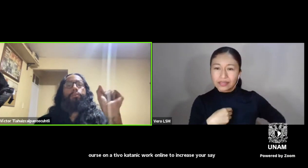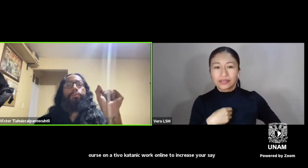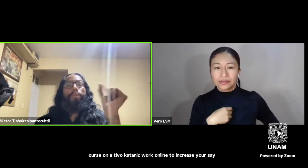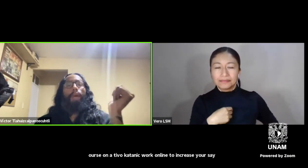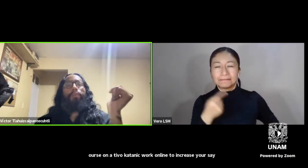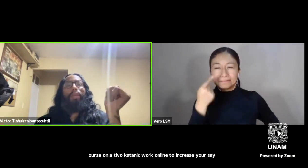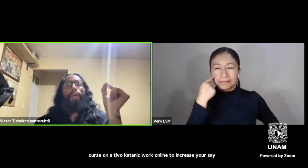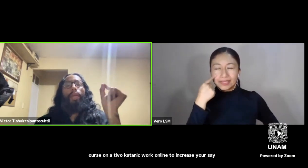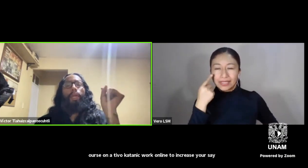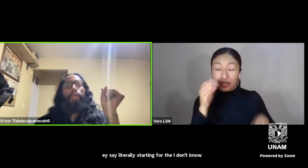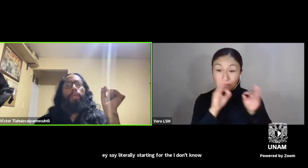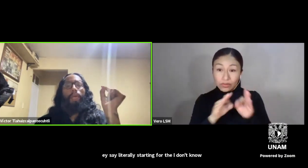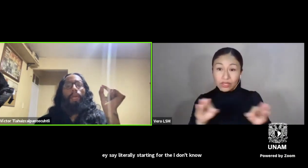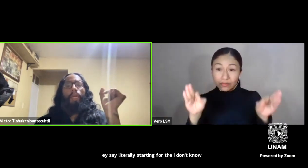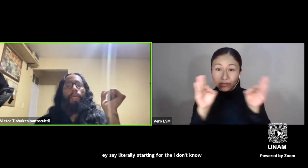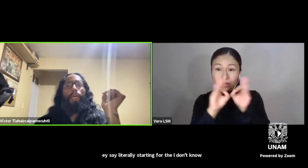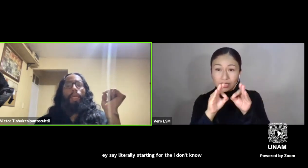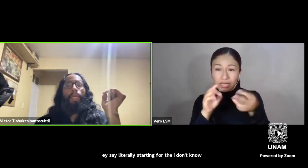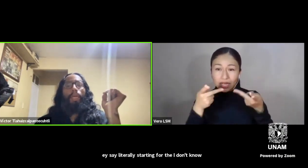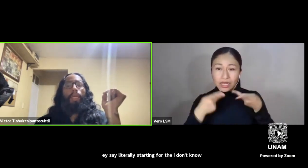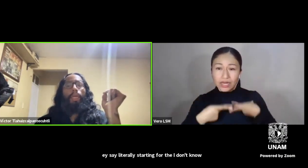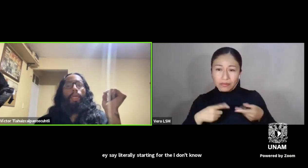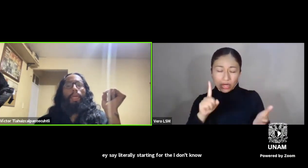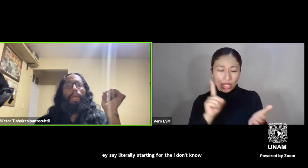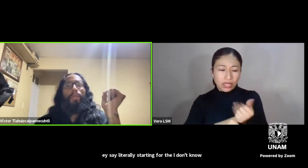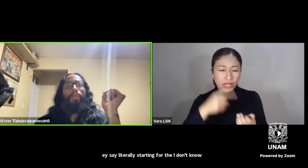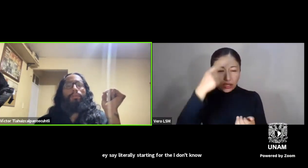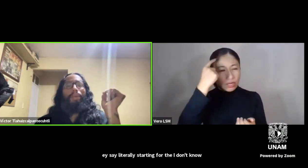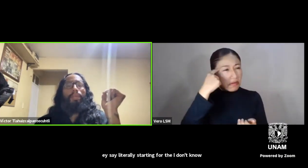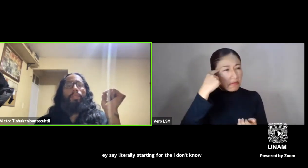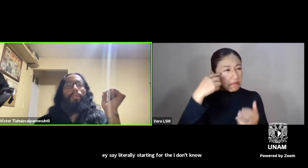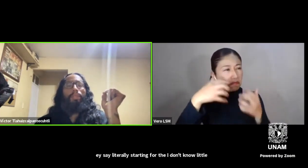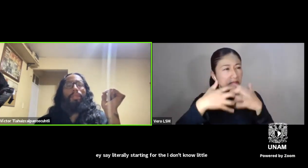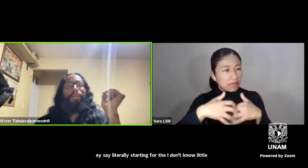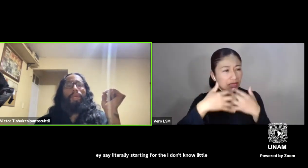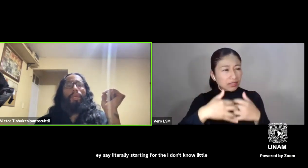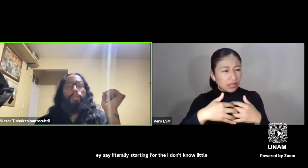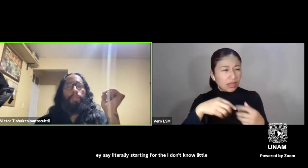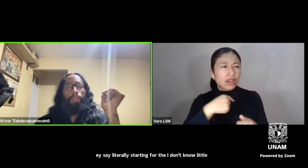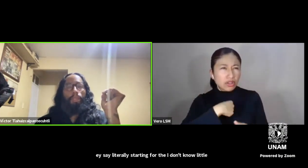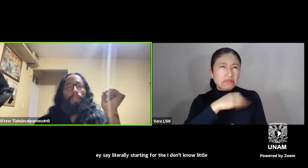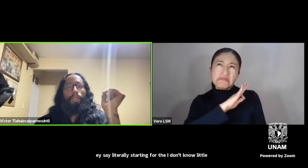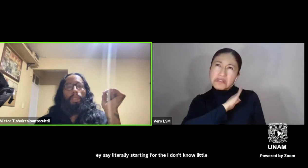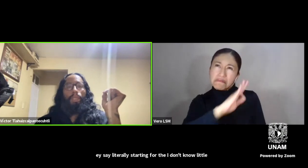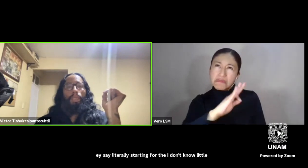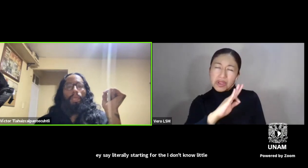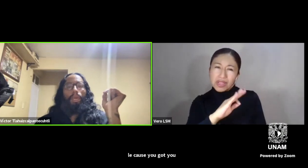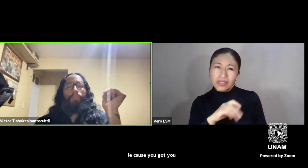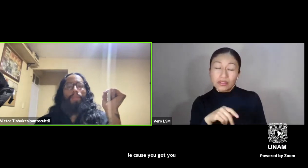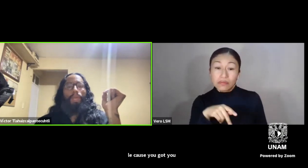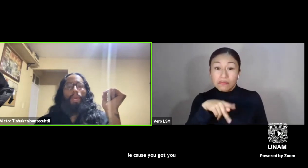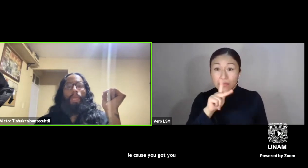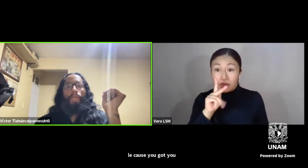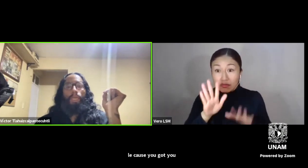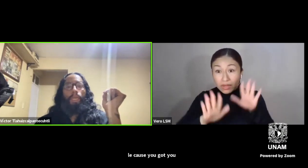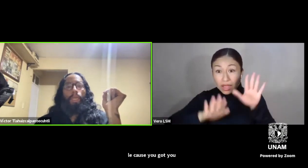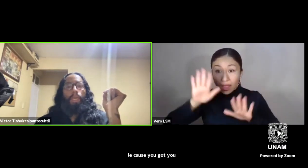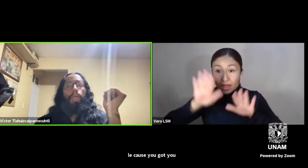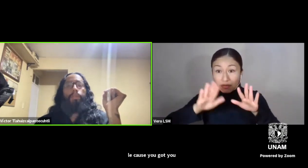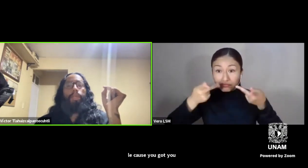Pero pongámosle que alguien no quiere, que diga yo no puedo, yo no quiero. ¿Qué